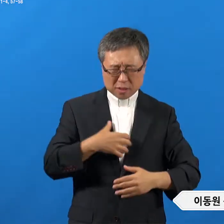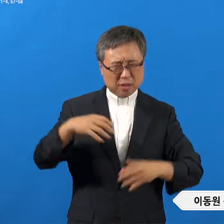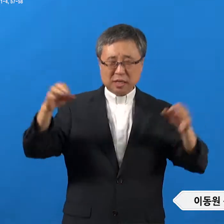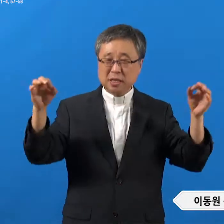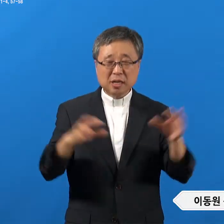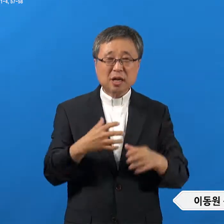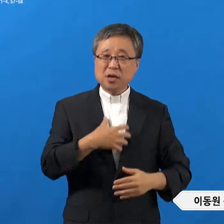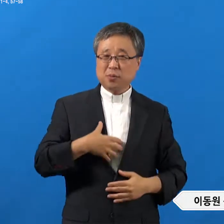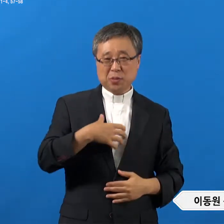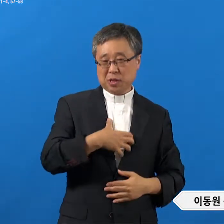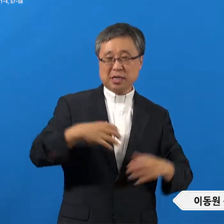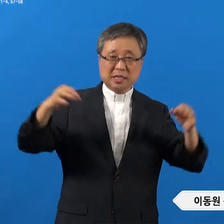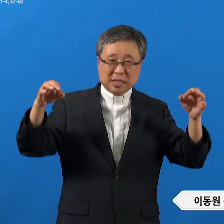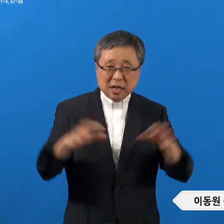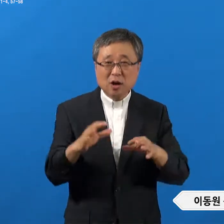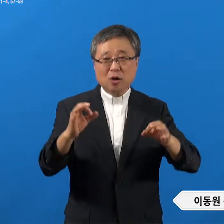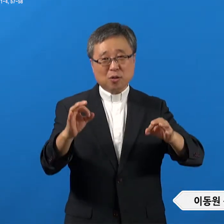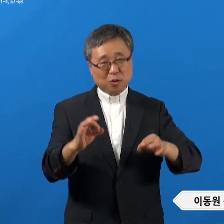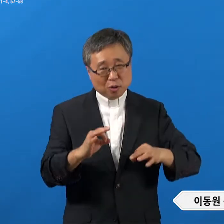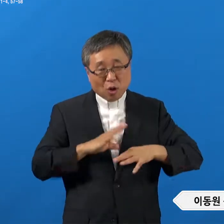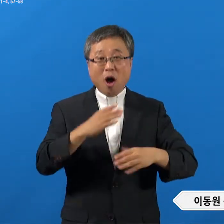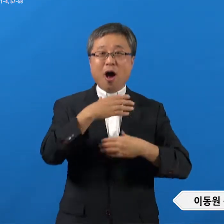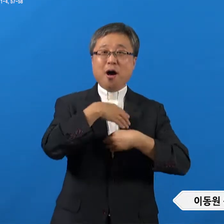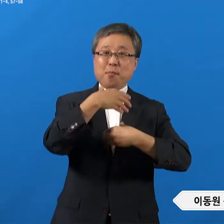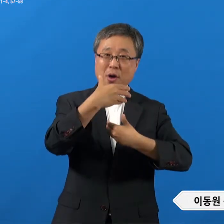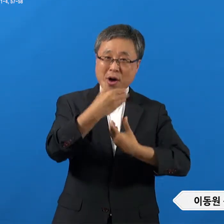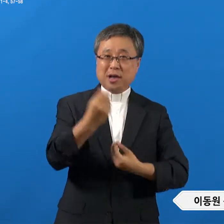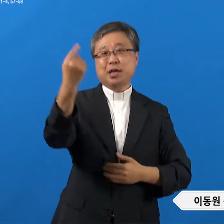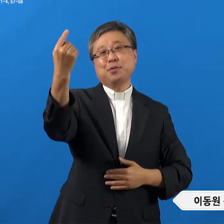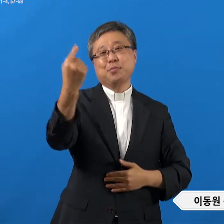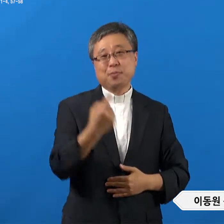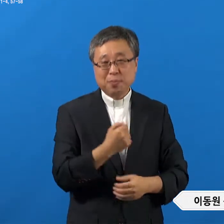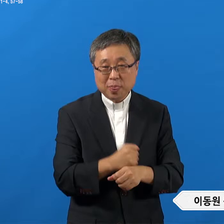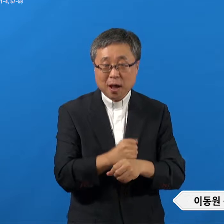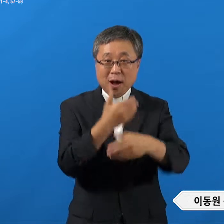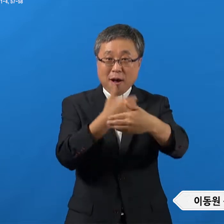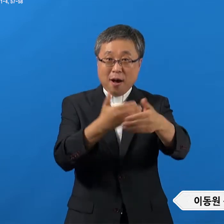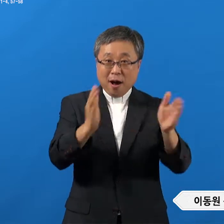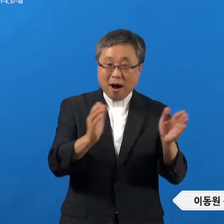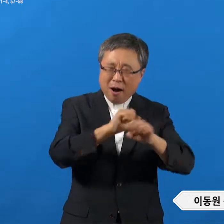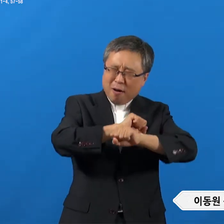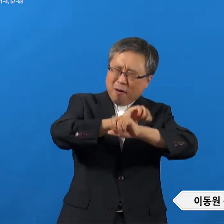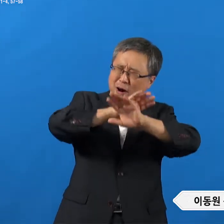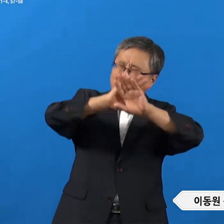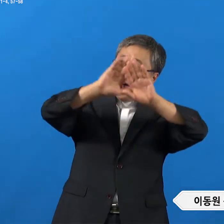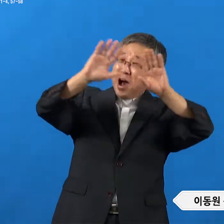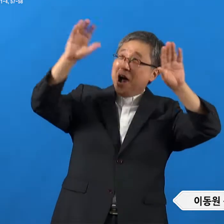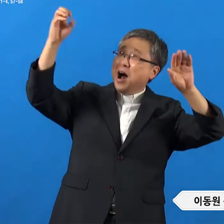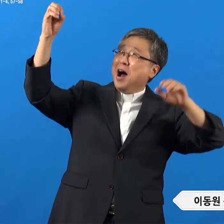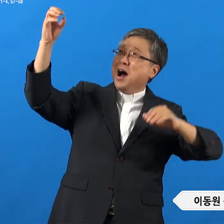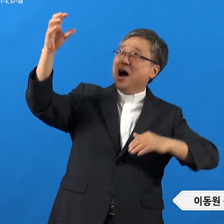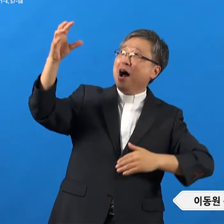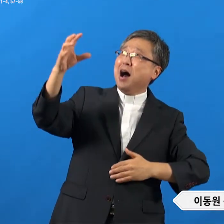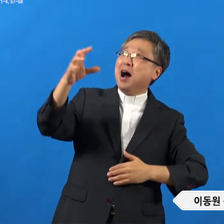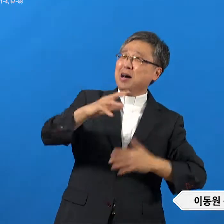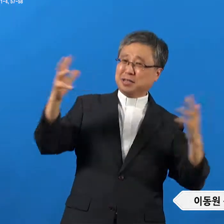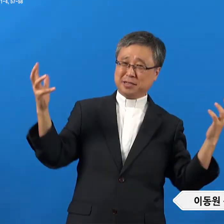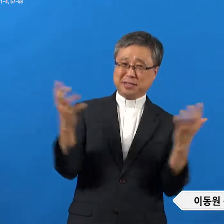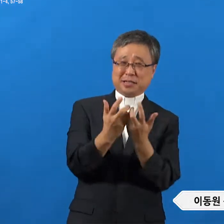사라집니다. 염려가 사라집니다. 놀라운 평안이 임합니다. 방 안이 환한 빛으로 가득 차